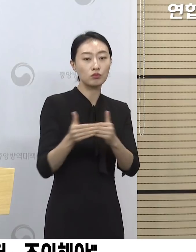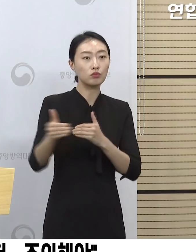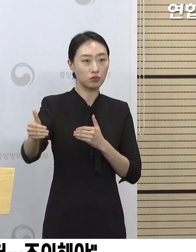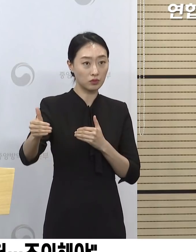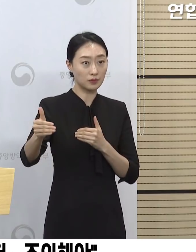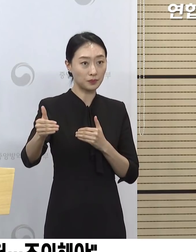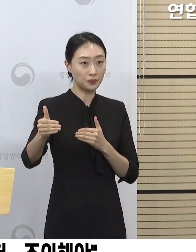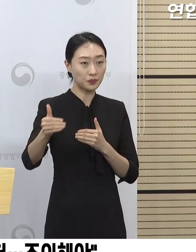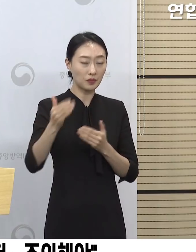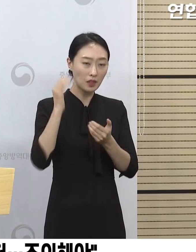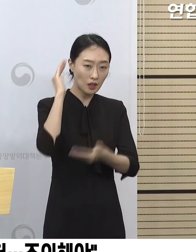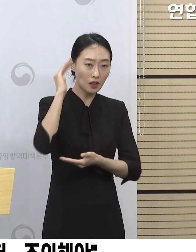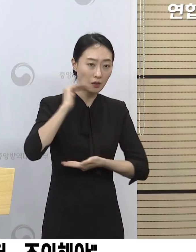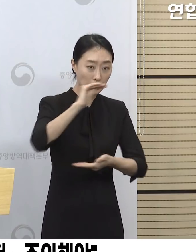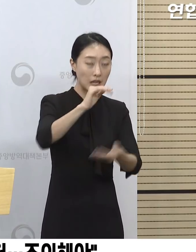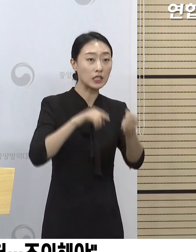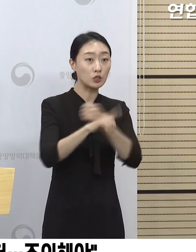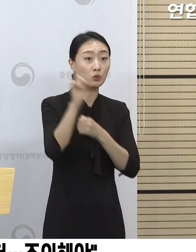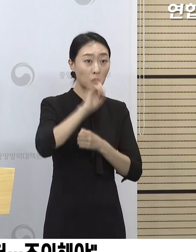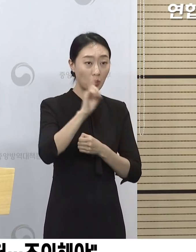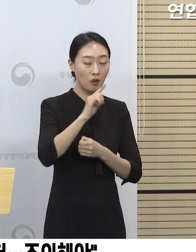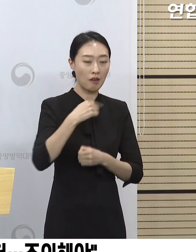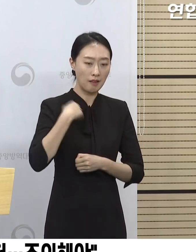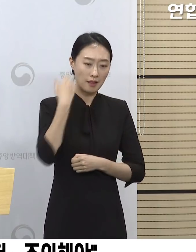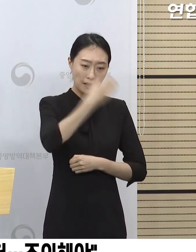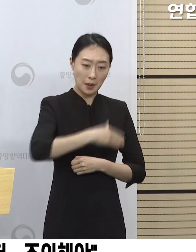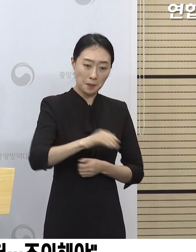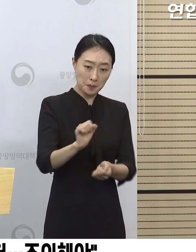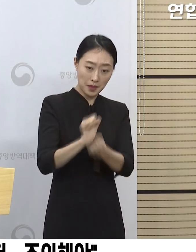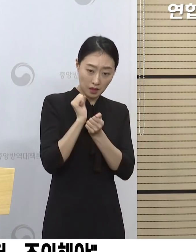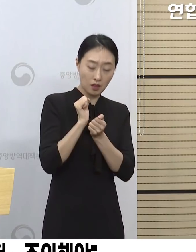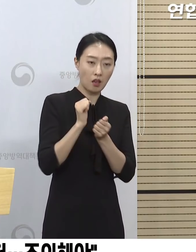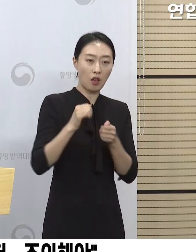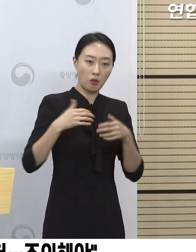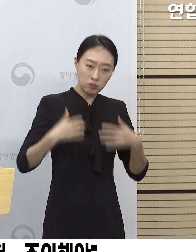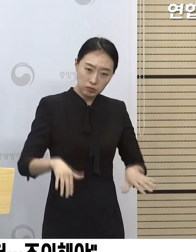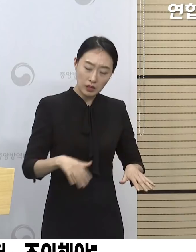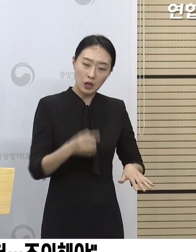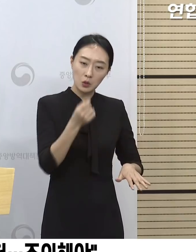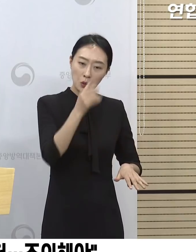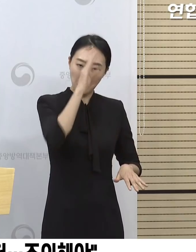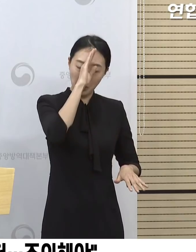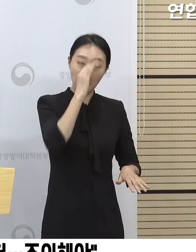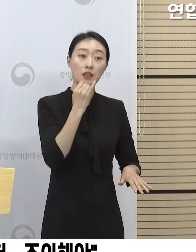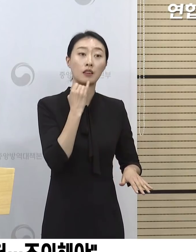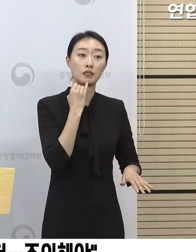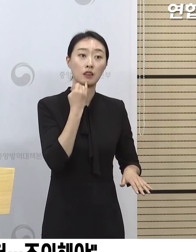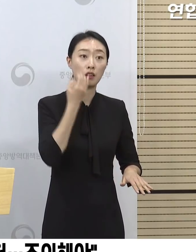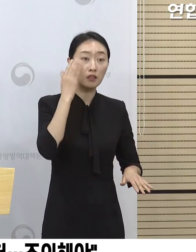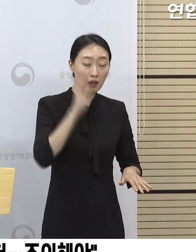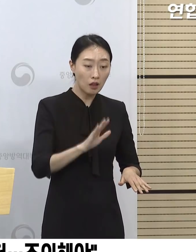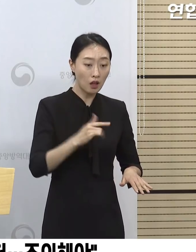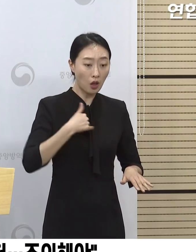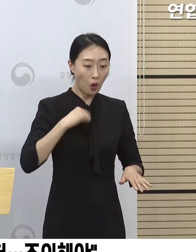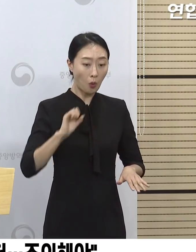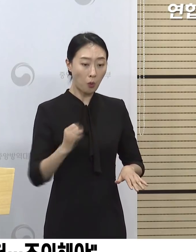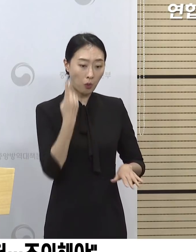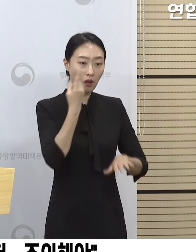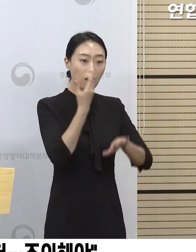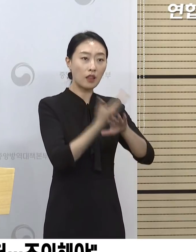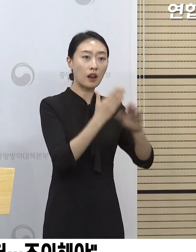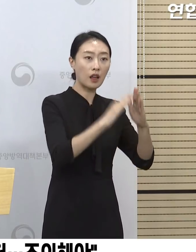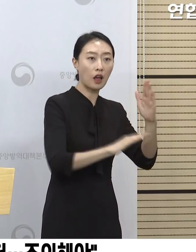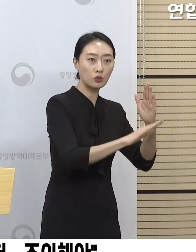가능성이 많지만 20대 젊은 분들이 감염됐을 경우에는 가족 내 전파 또는 동료 간의 전파